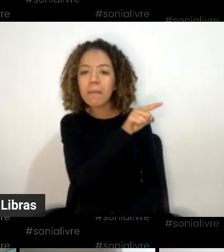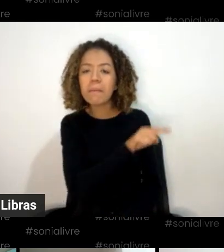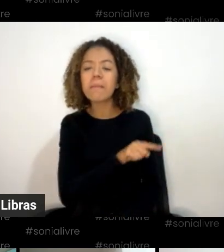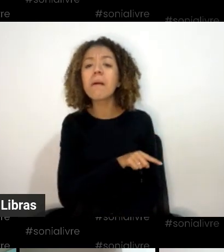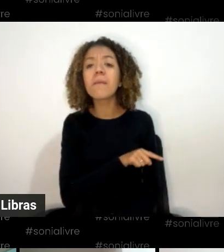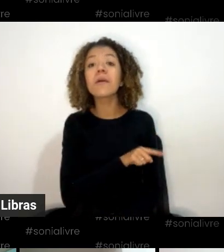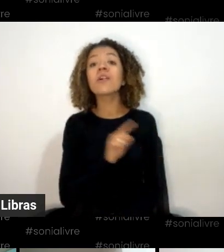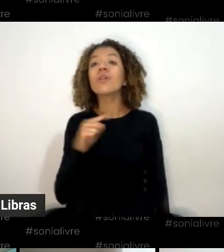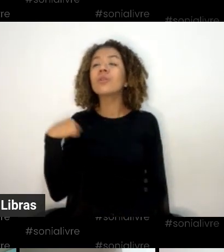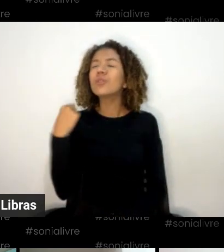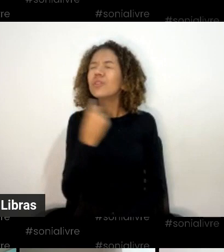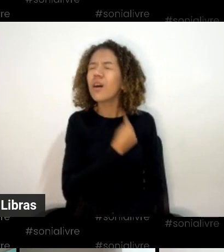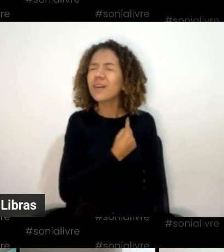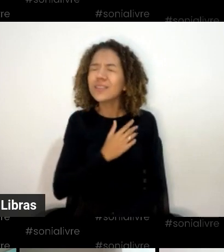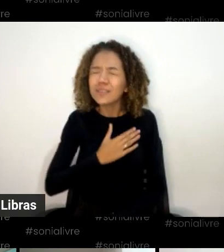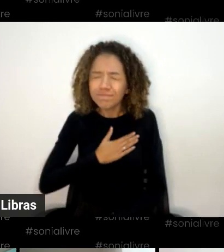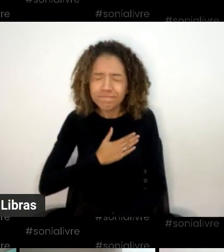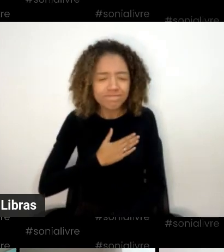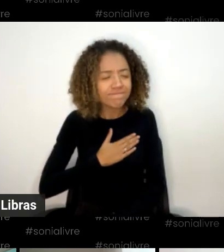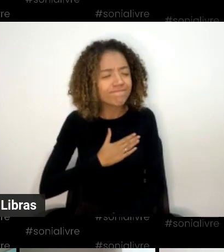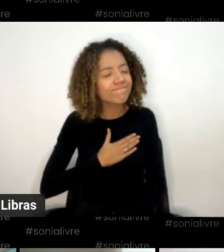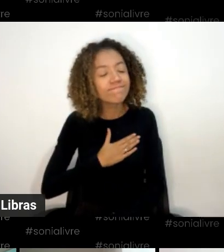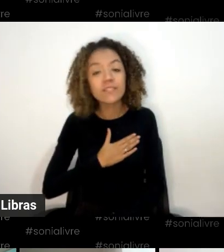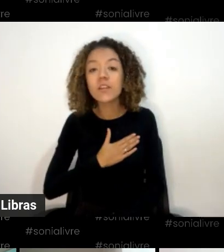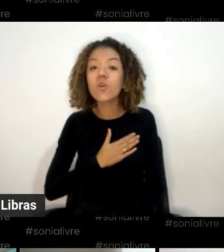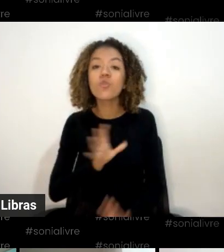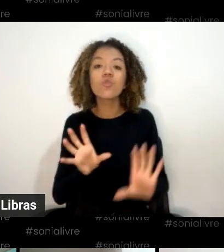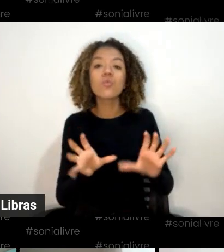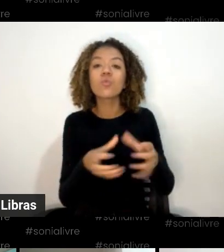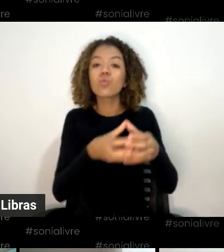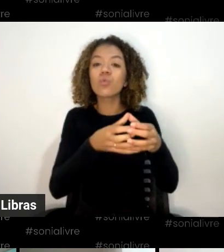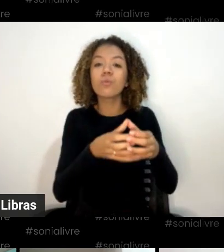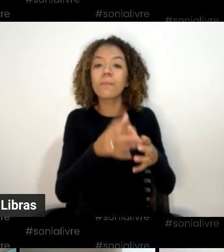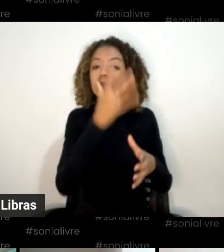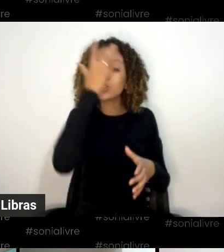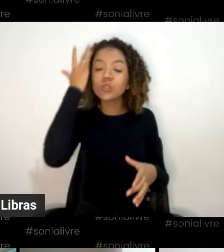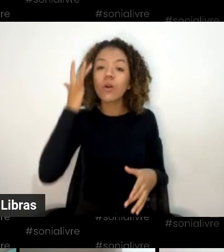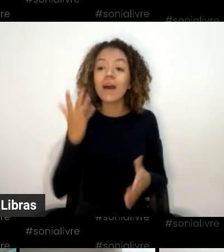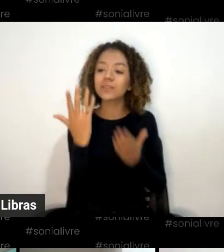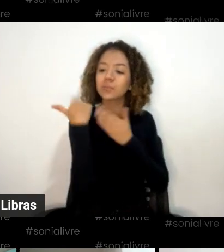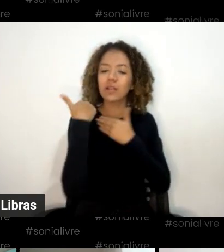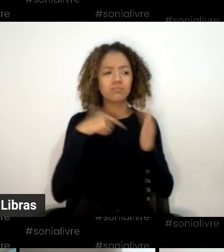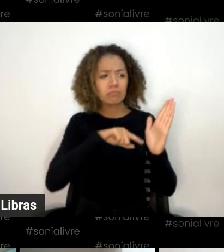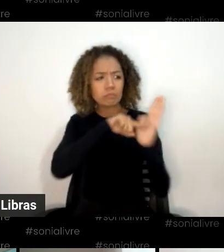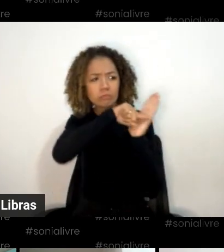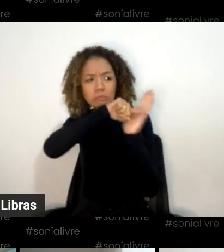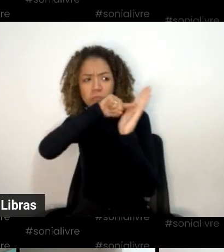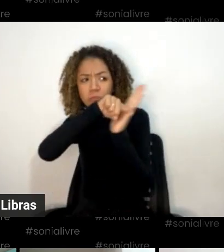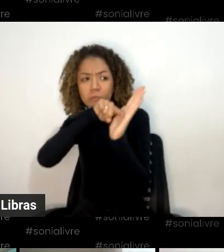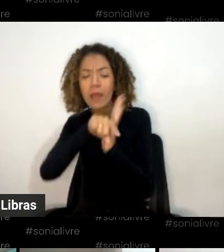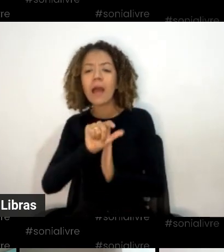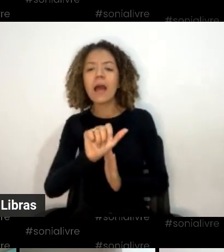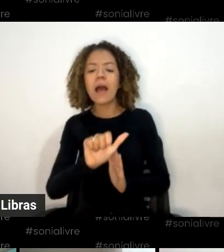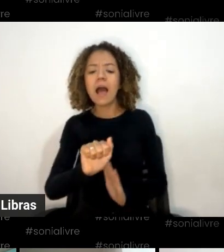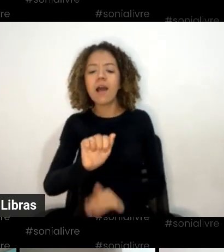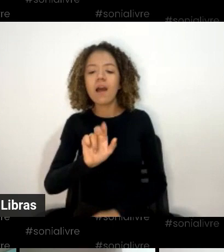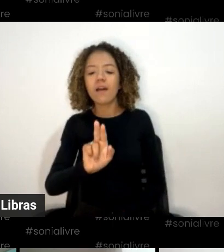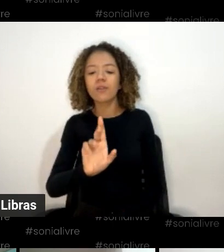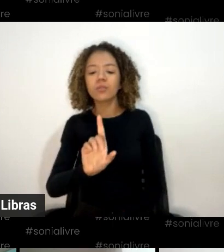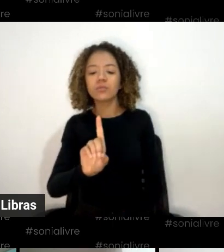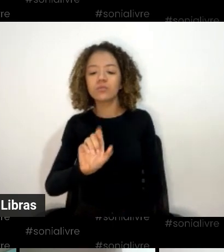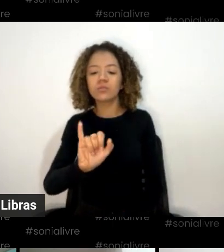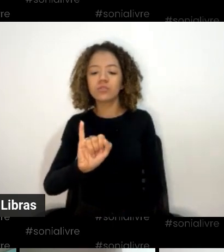que agradecer imensamente aos auditores fiscais. Os auditores fiscais do trabalho, eles